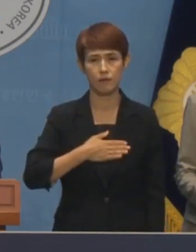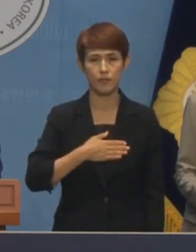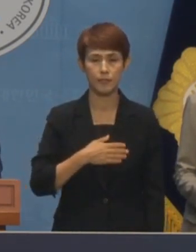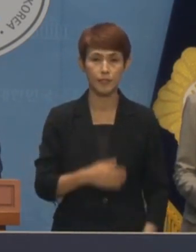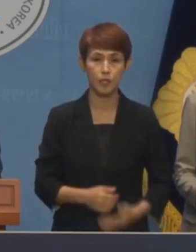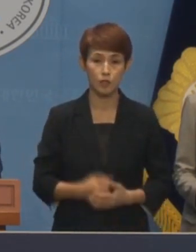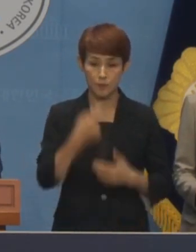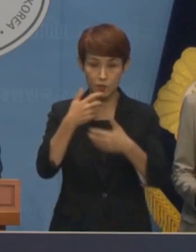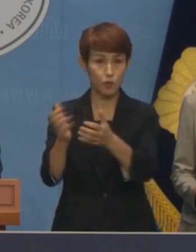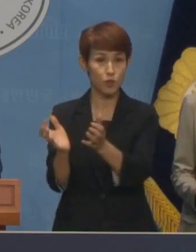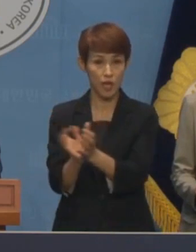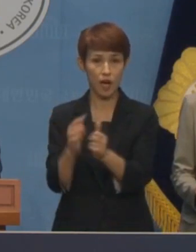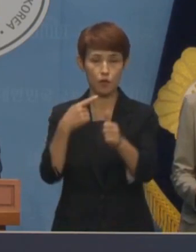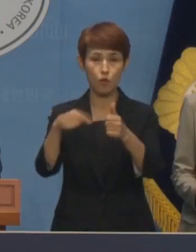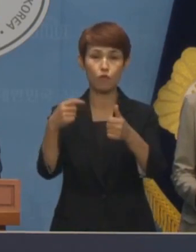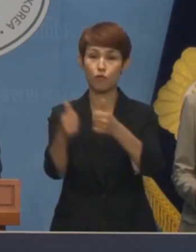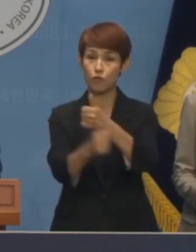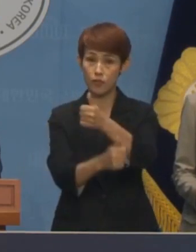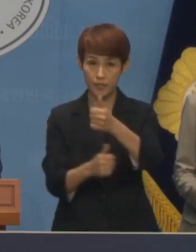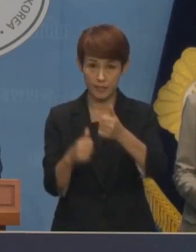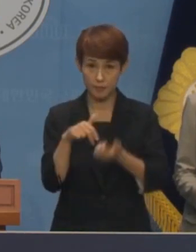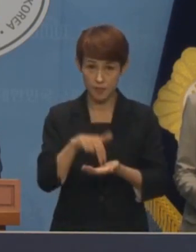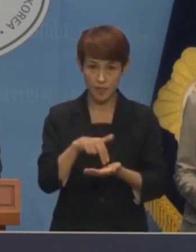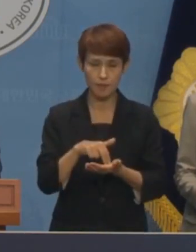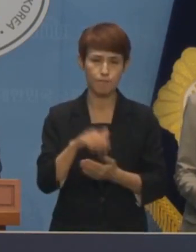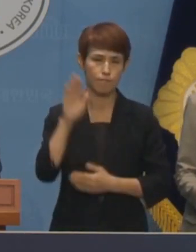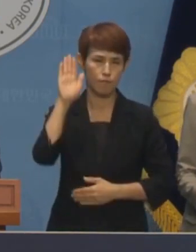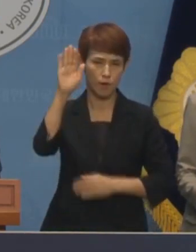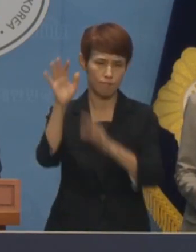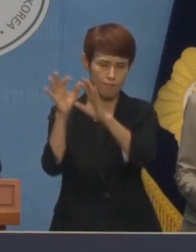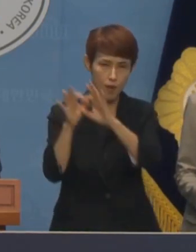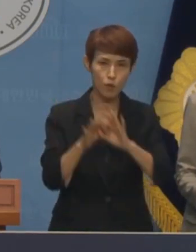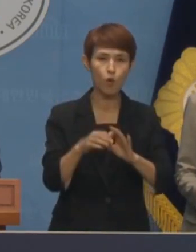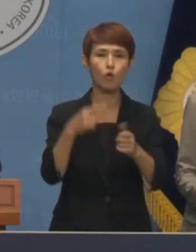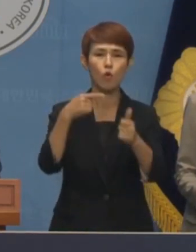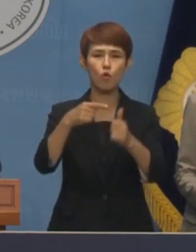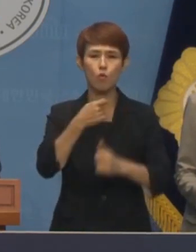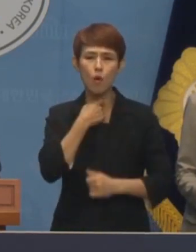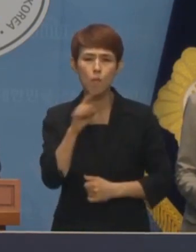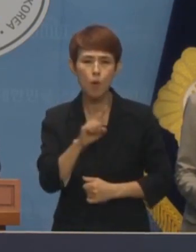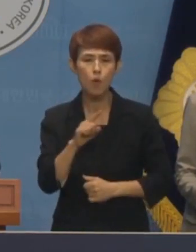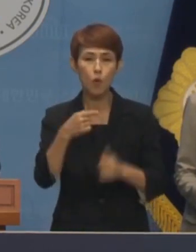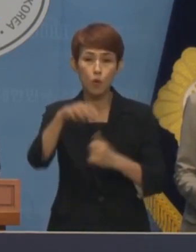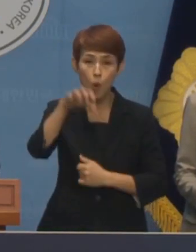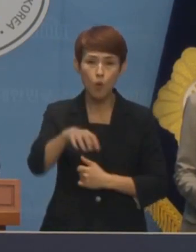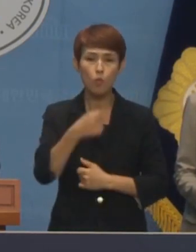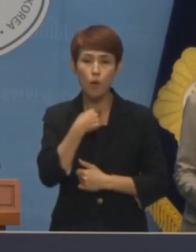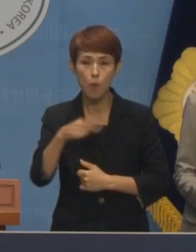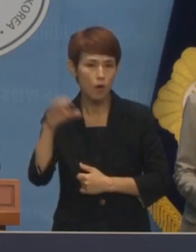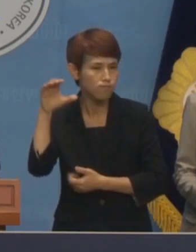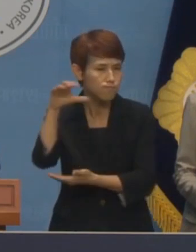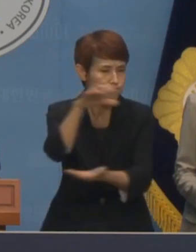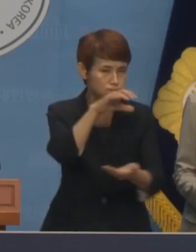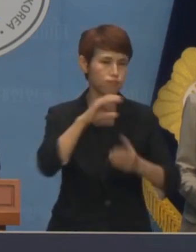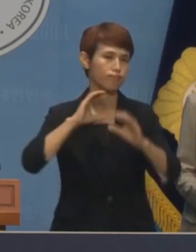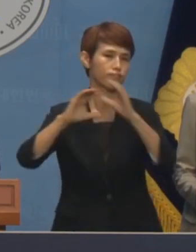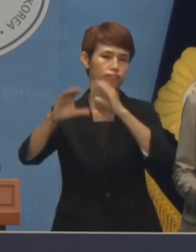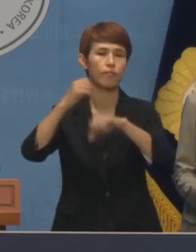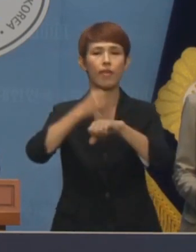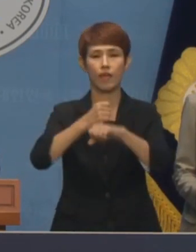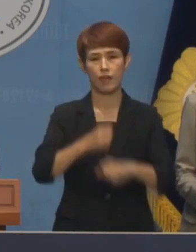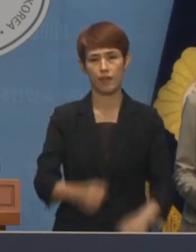저희 더불어민주당 교육위 위원들은 계속해서 교육 현장의 목소리에 귀를 기울이며 적극적으로 소통해